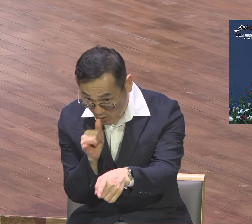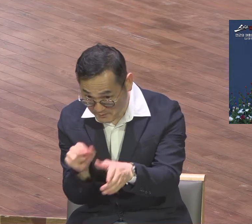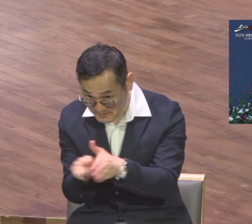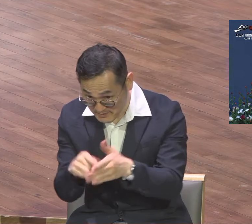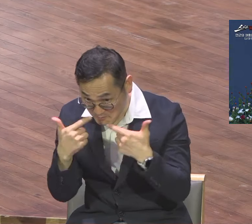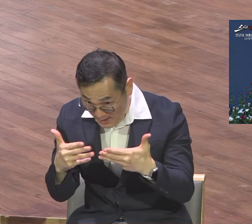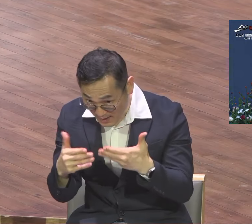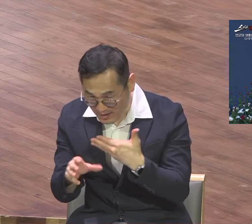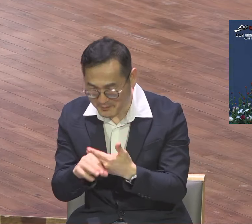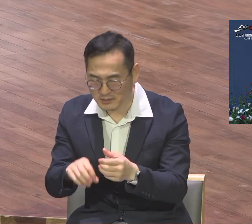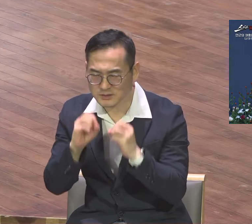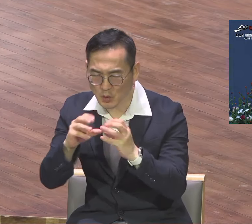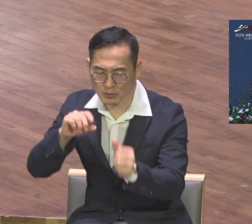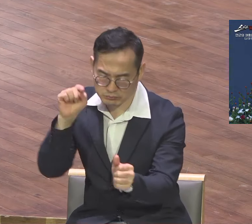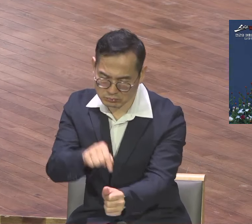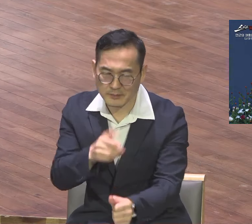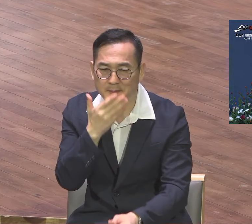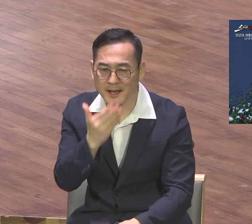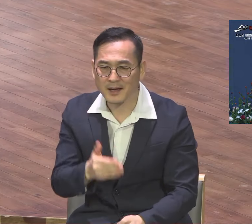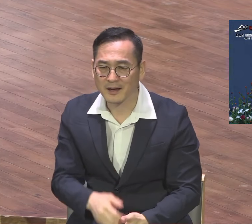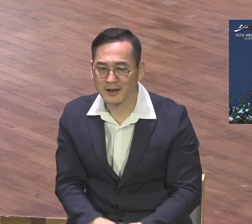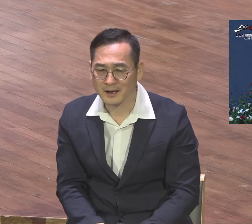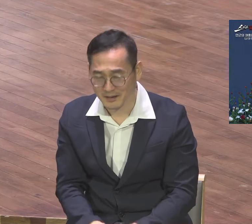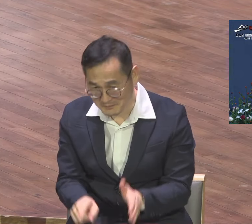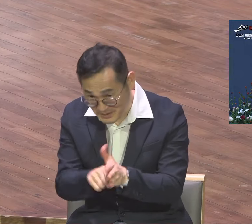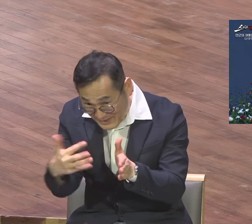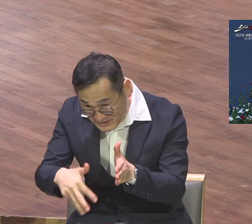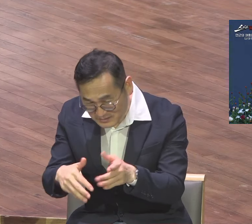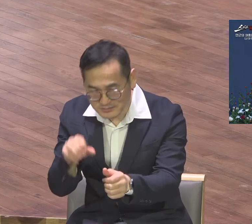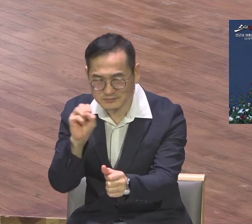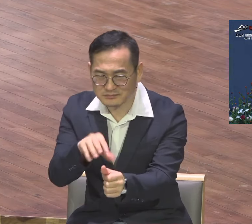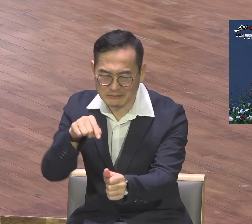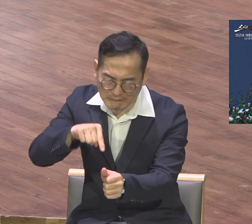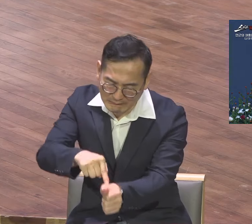전하지. 믿는 사람하고 하시기 바랍니다. 믿는 사람.